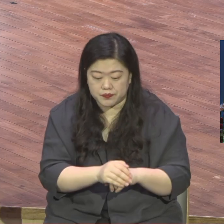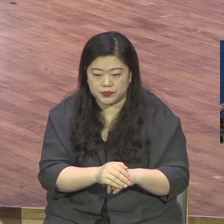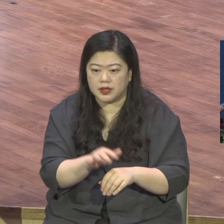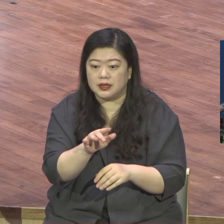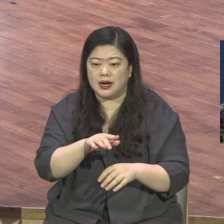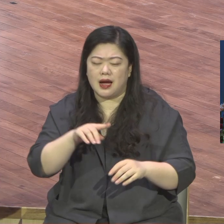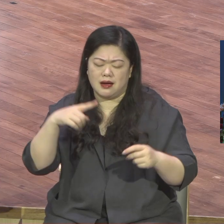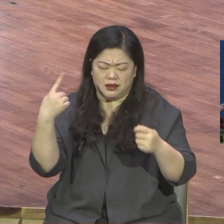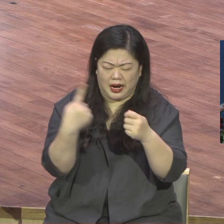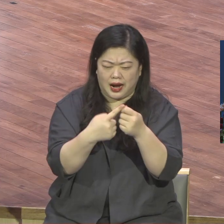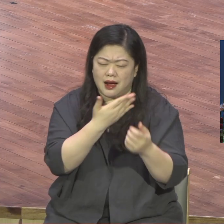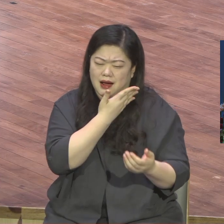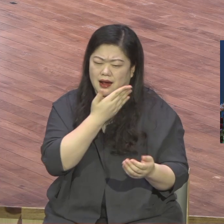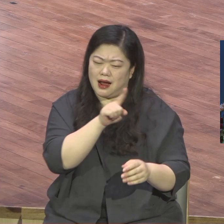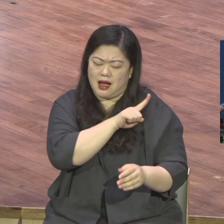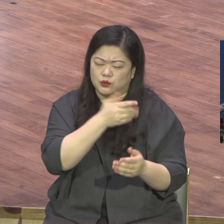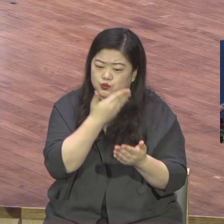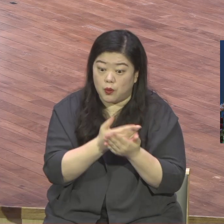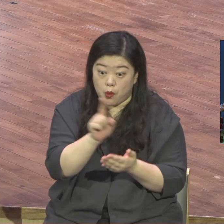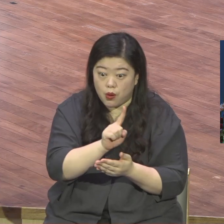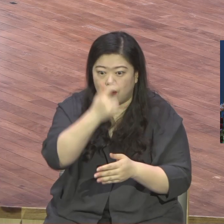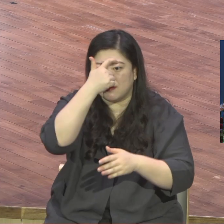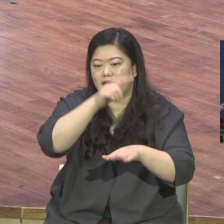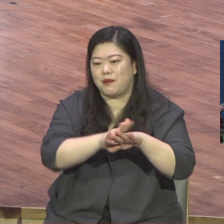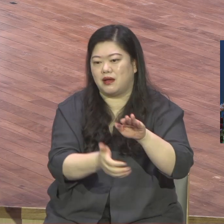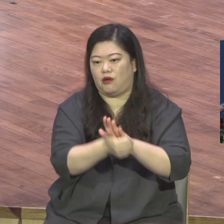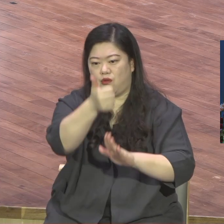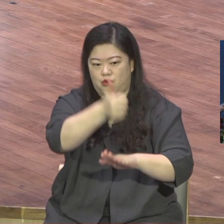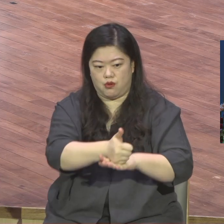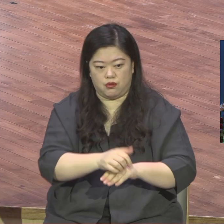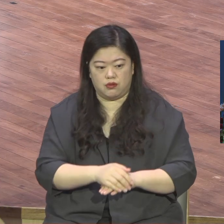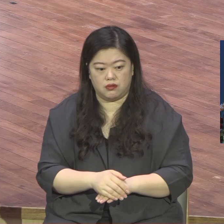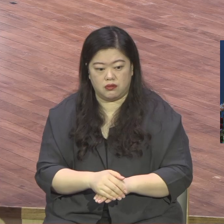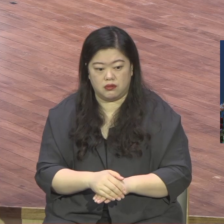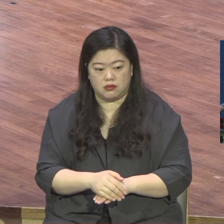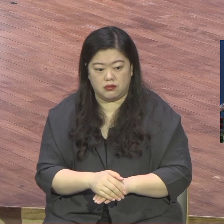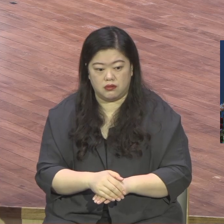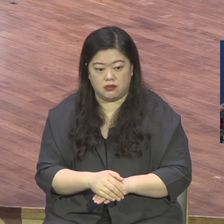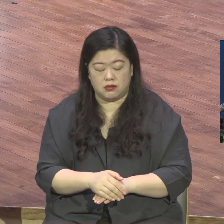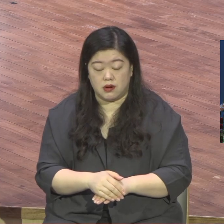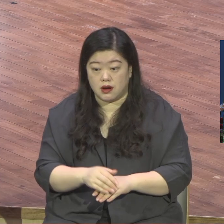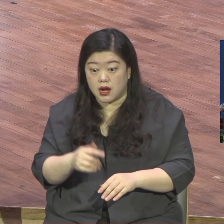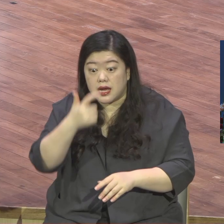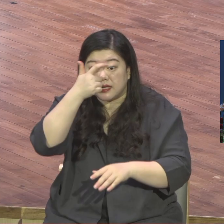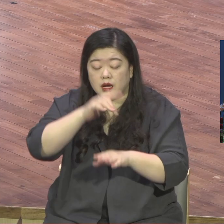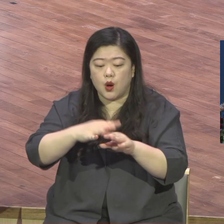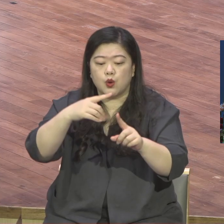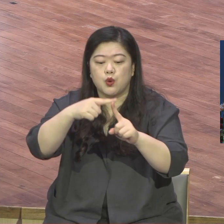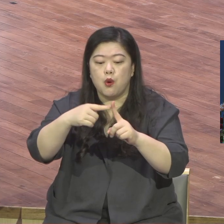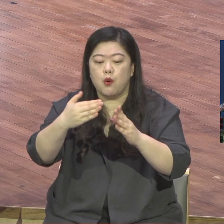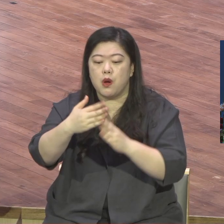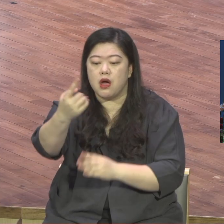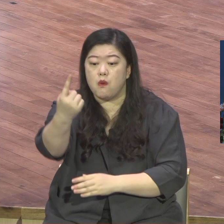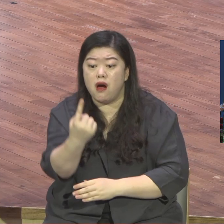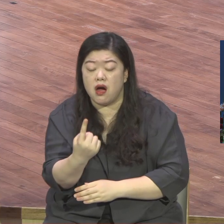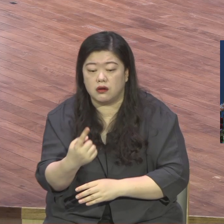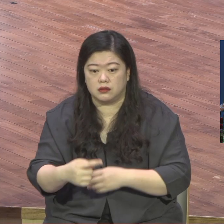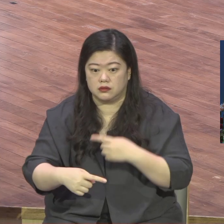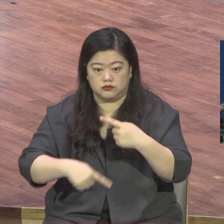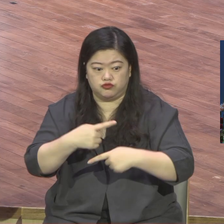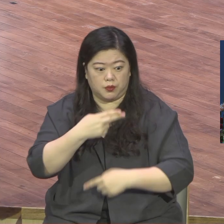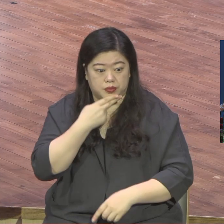된다. 예배 성공자는 참석한다가 아니에요. 내 설교 들었다가 아니에요.